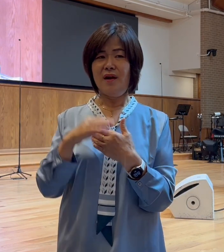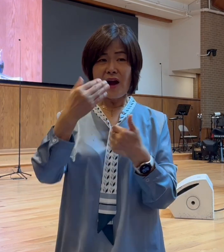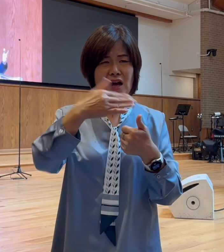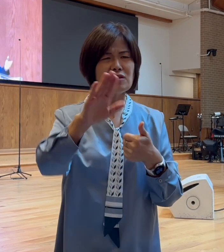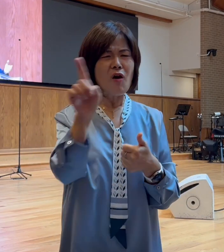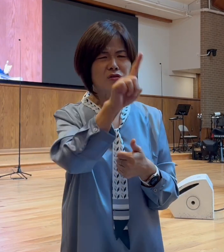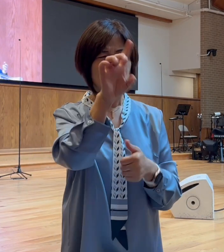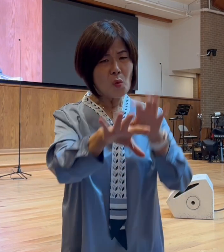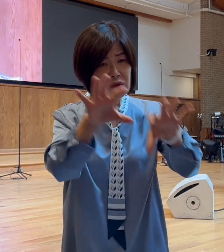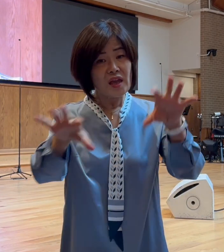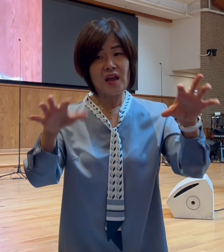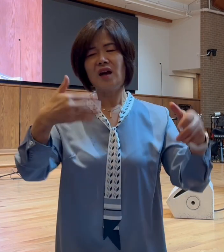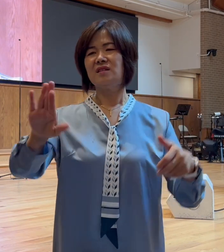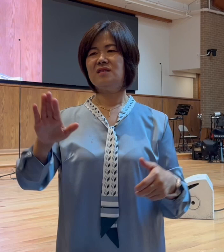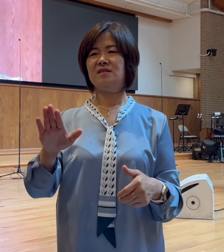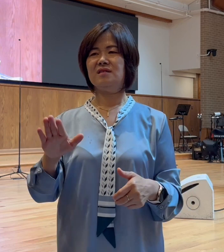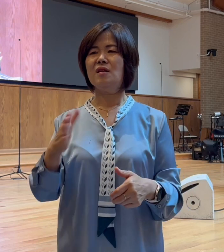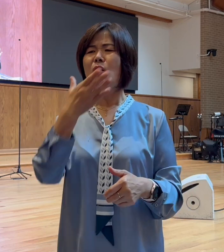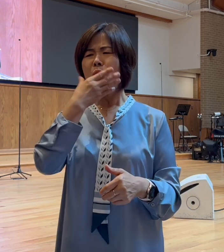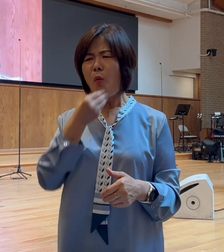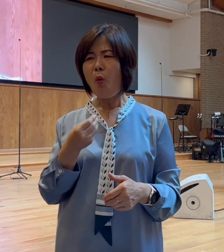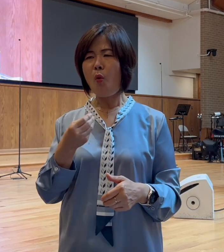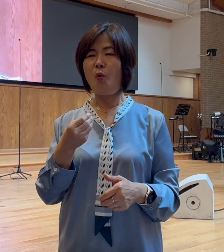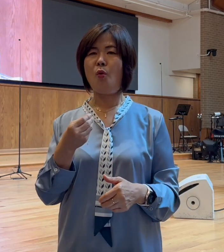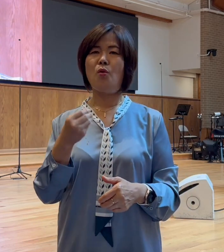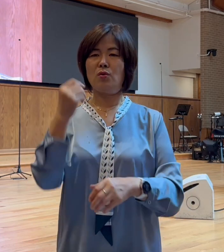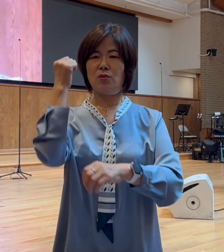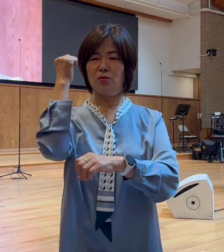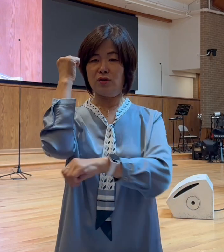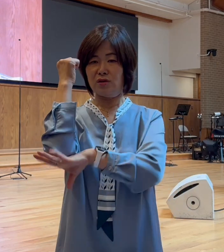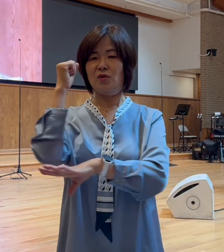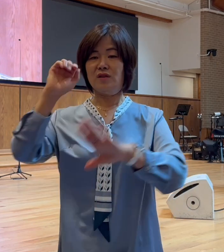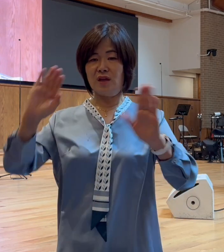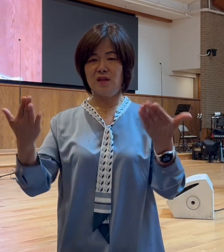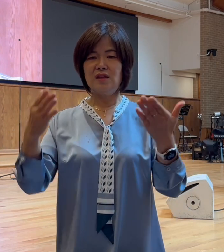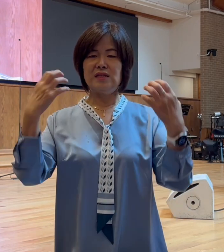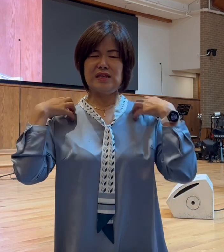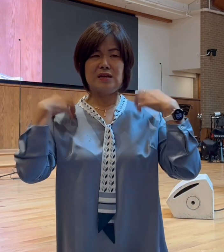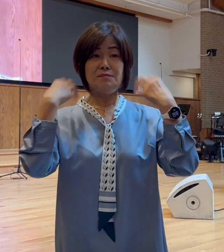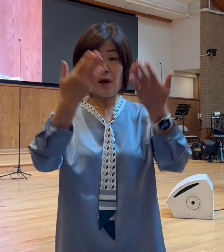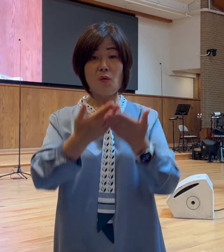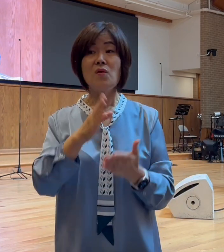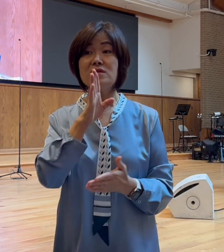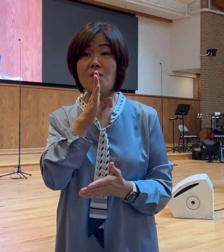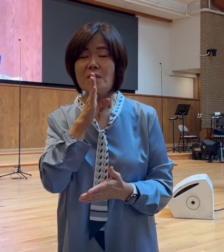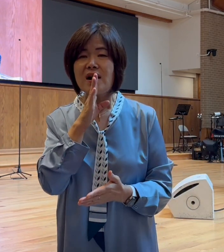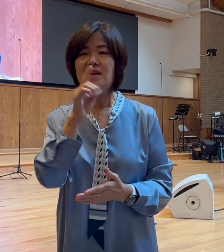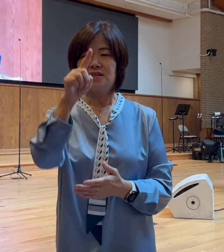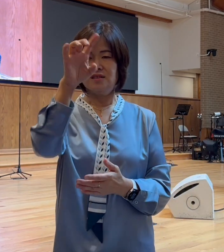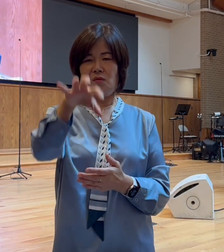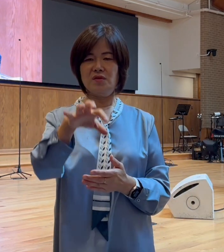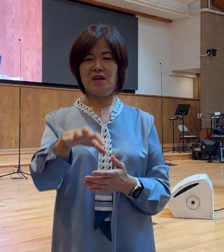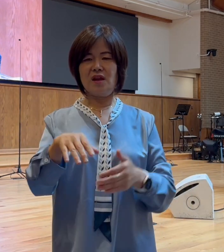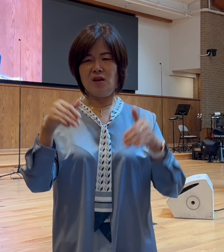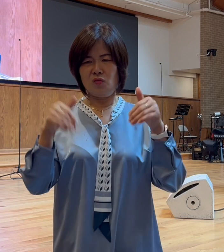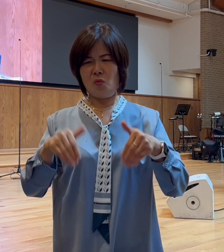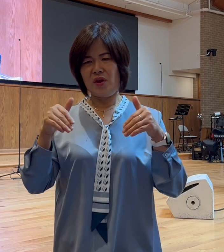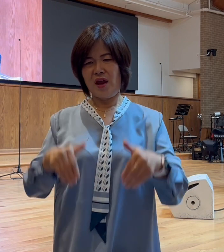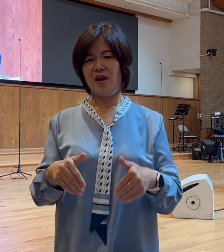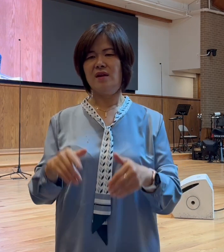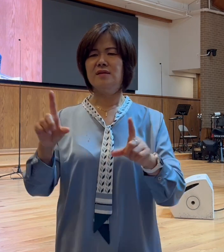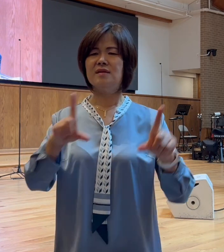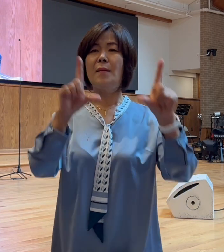가서 어디를 가든지 복이 되는 이 소명을 받아들이고 실제로 그게 노예의